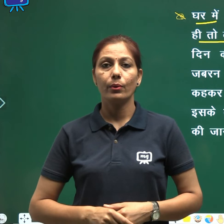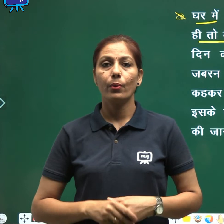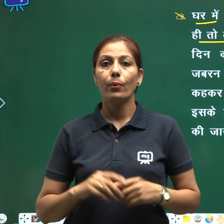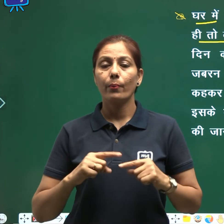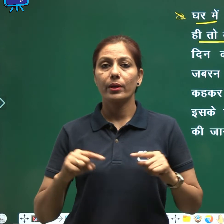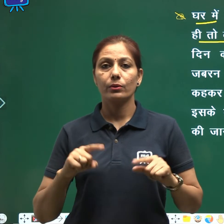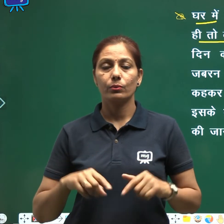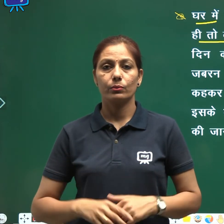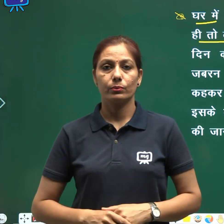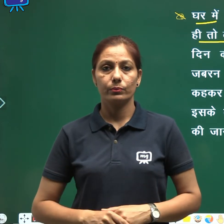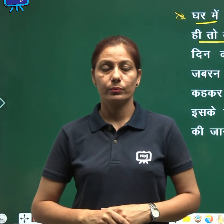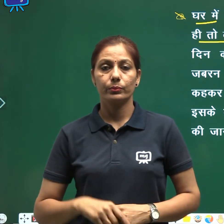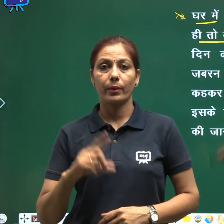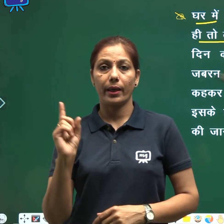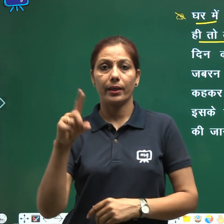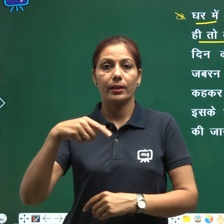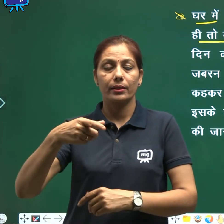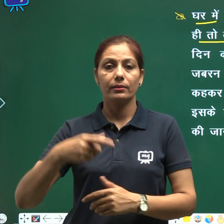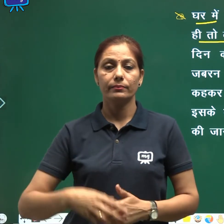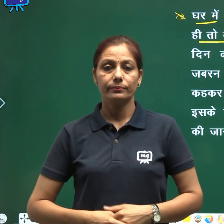परंतु एक दिन